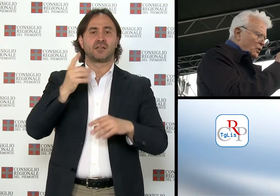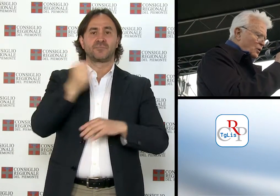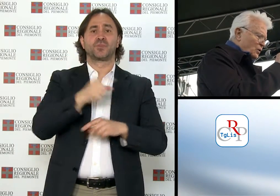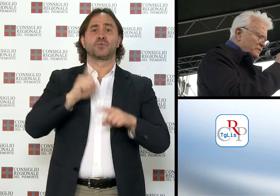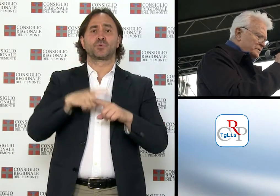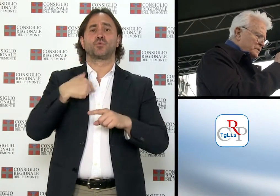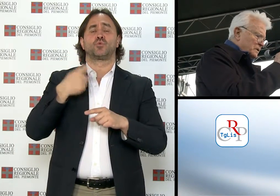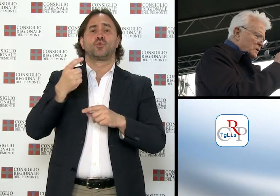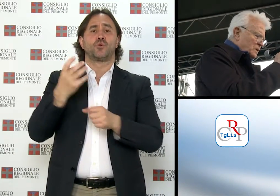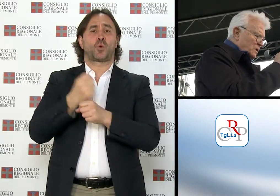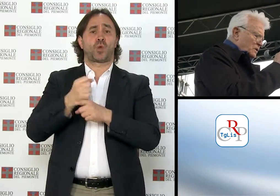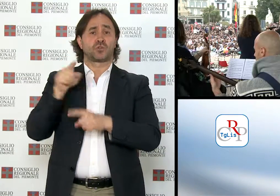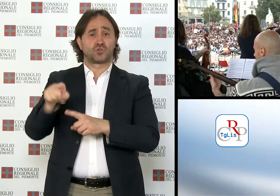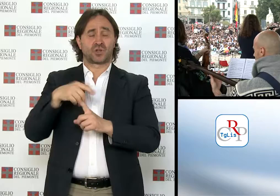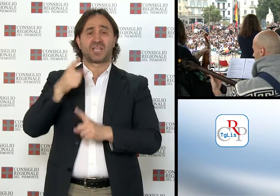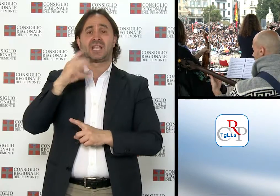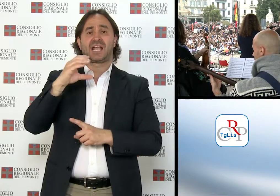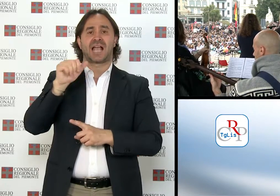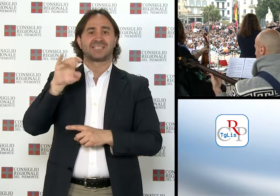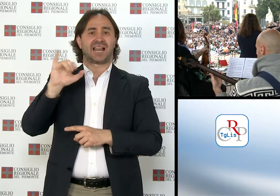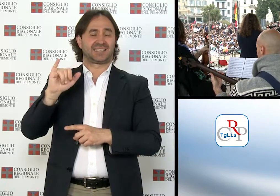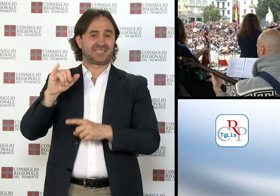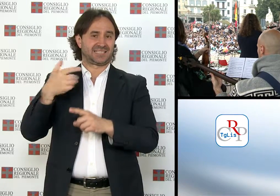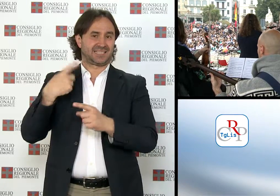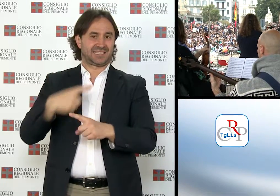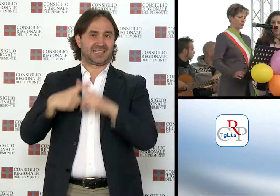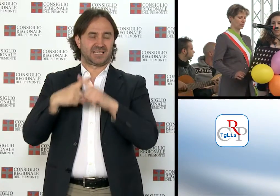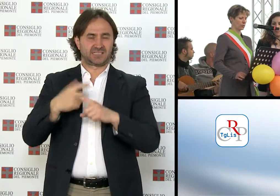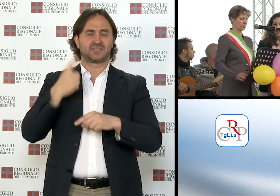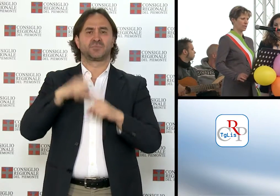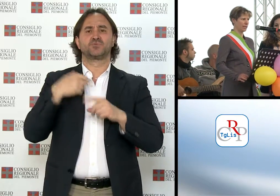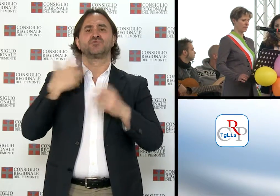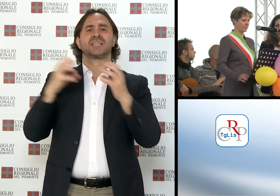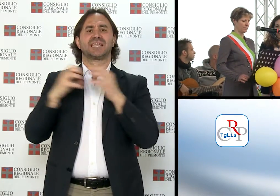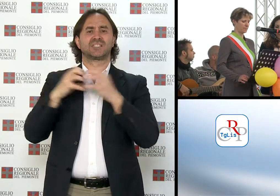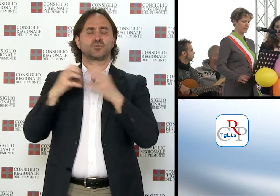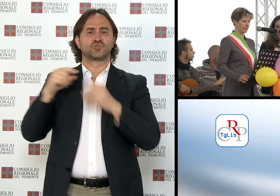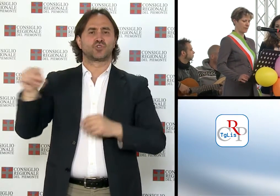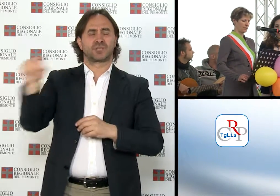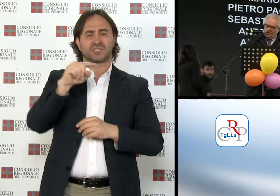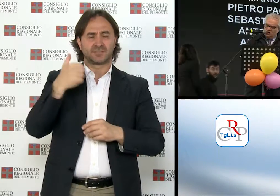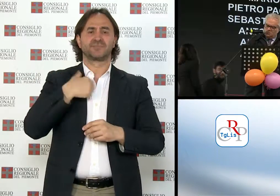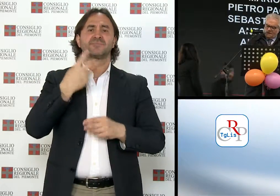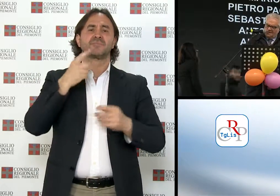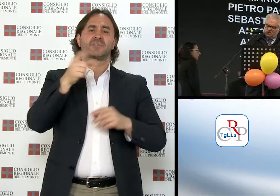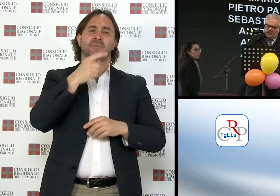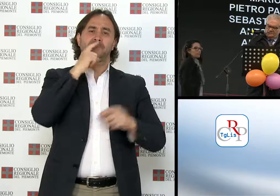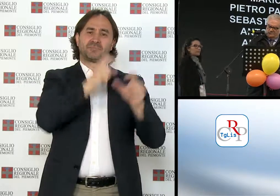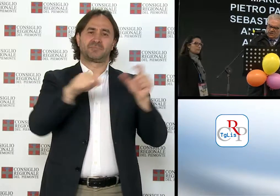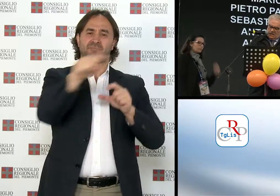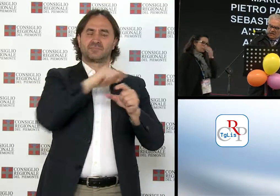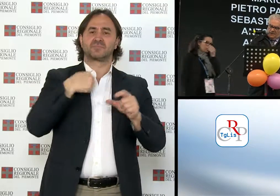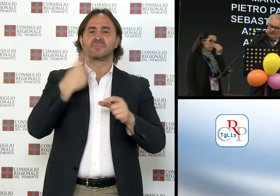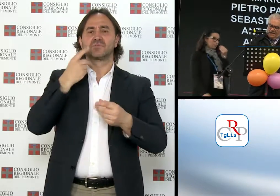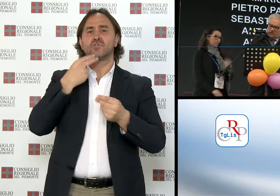della repubblica giancarlo caselli e altri esponenti delle istituzioni e della società civile per leggere i nomi delle quasi 900